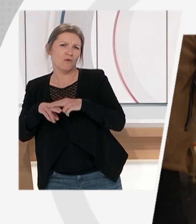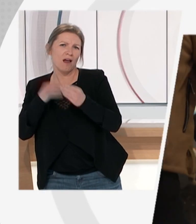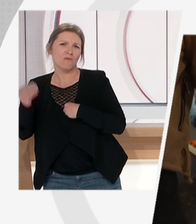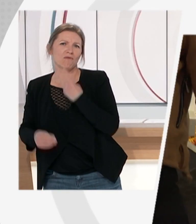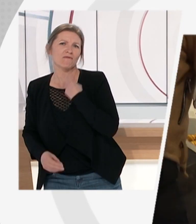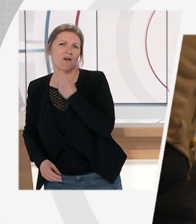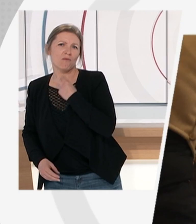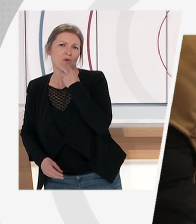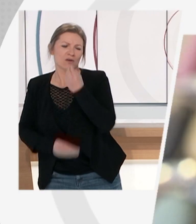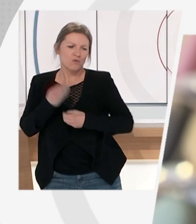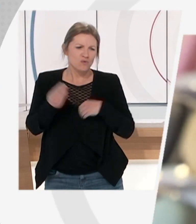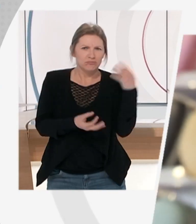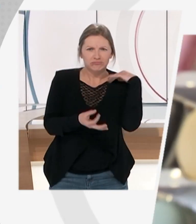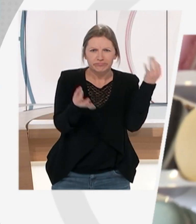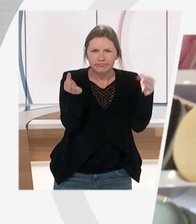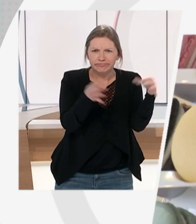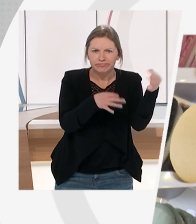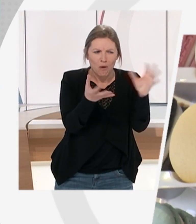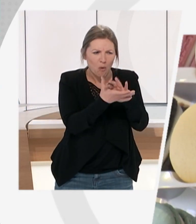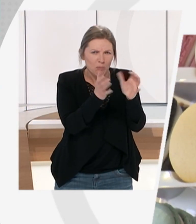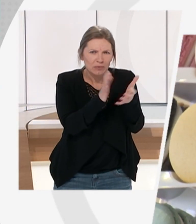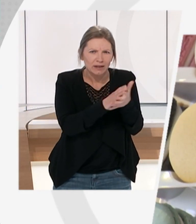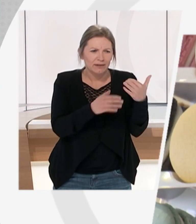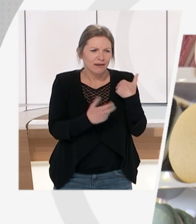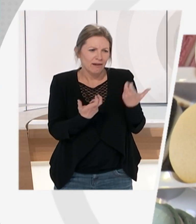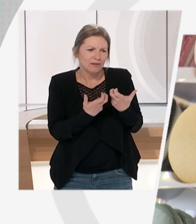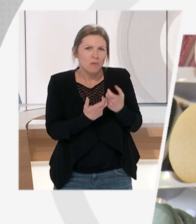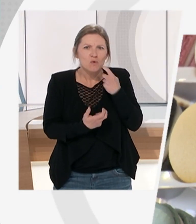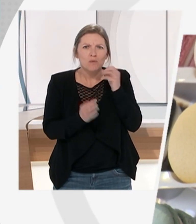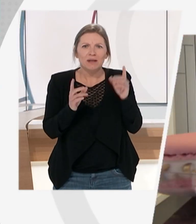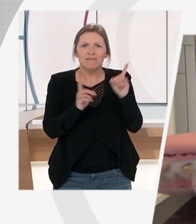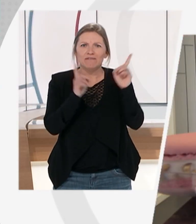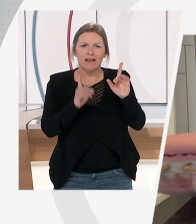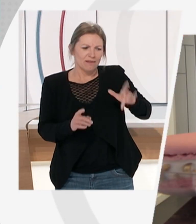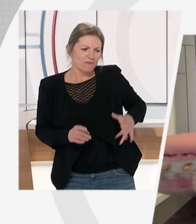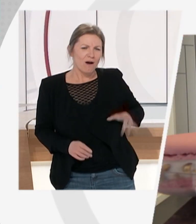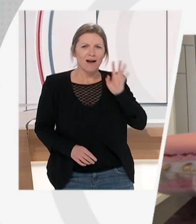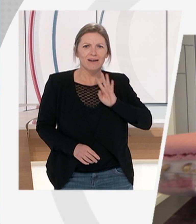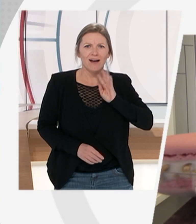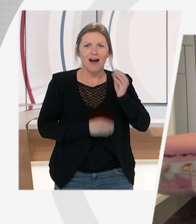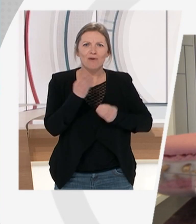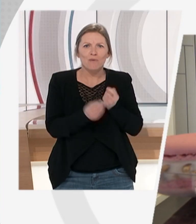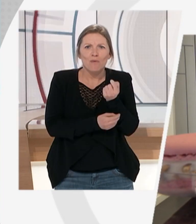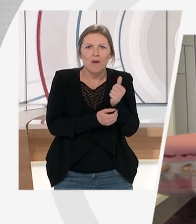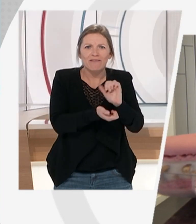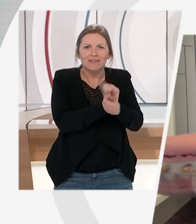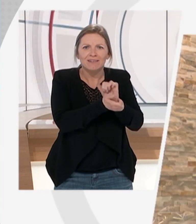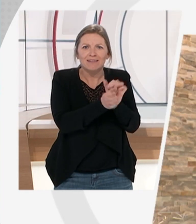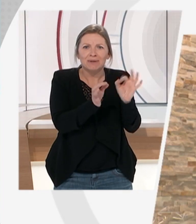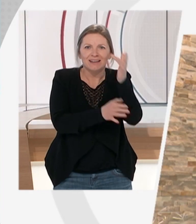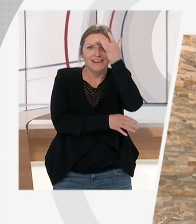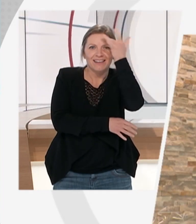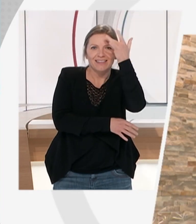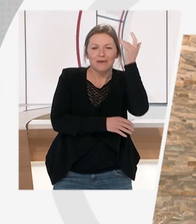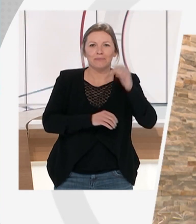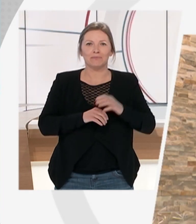aux plus élaborés, goût cocktail, tiramisu, sans oublier les saisonniers, foie gras pour les fêtes ou tapenade pour l'été. C'est un peu la